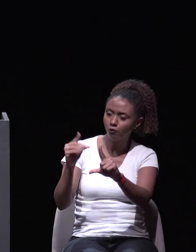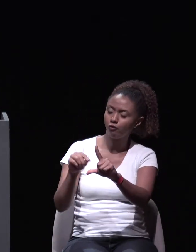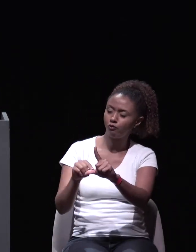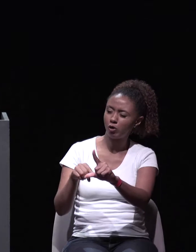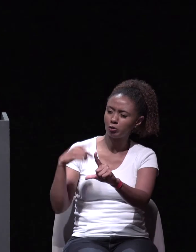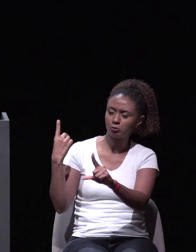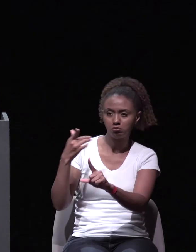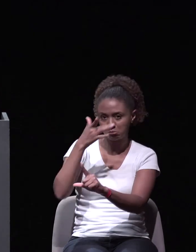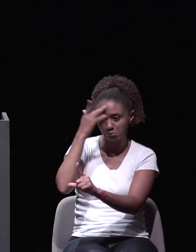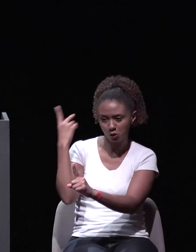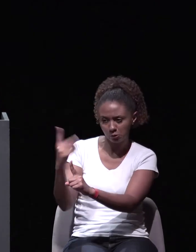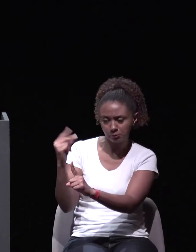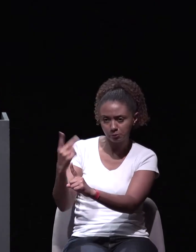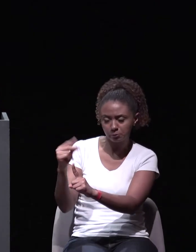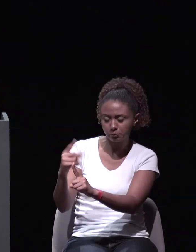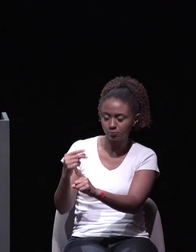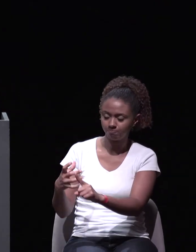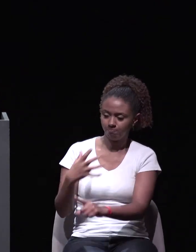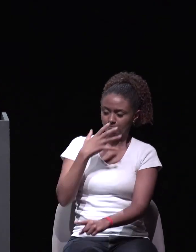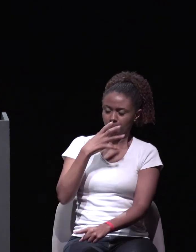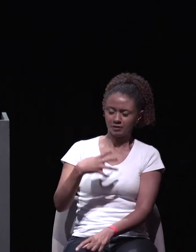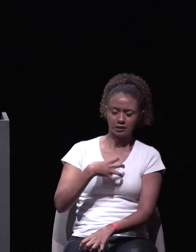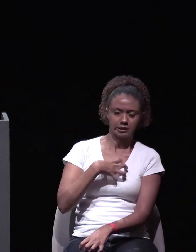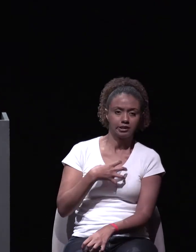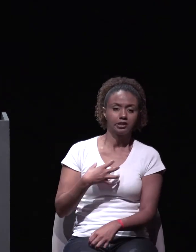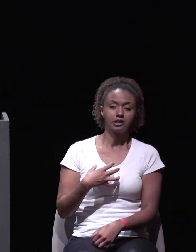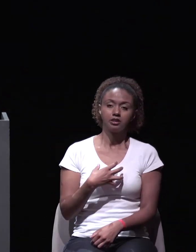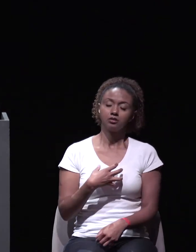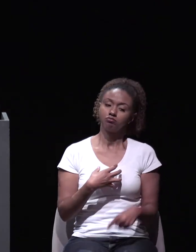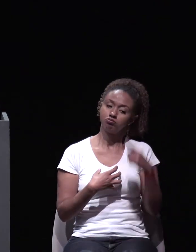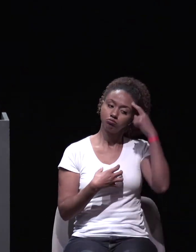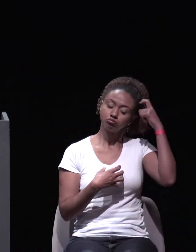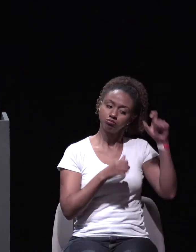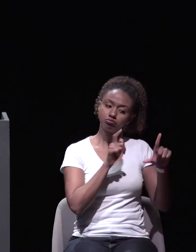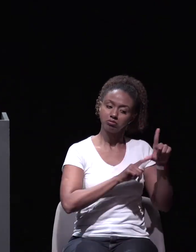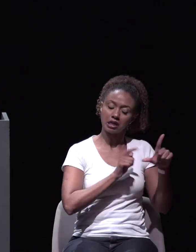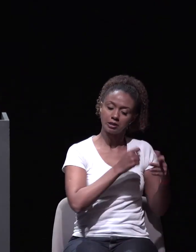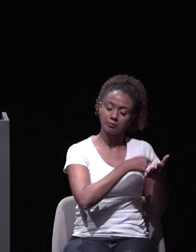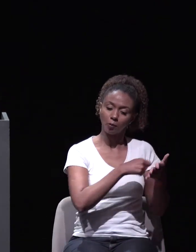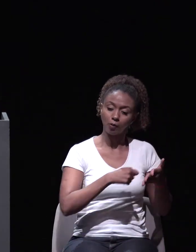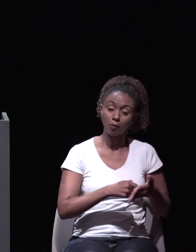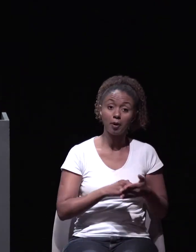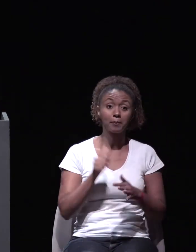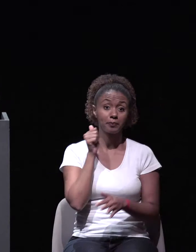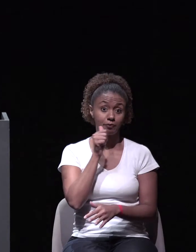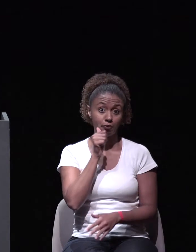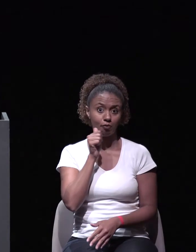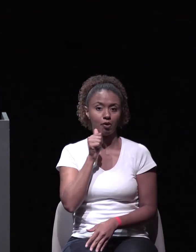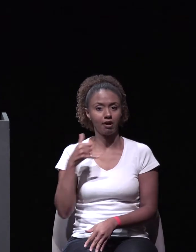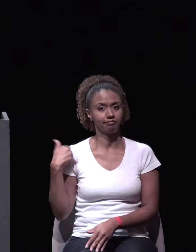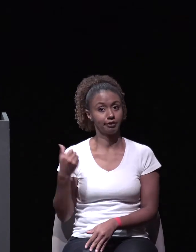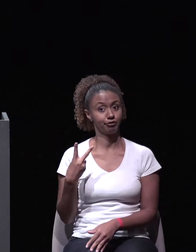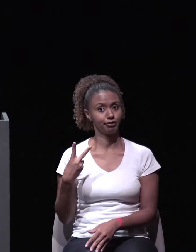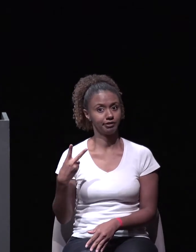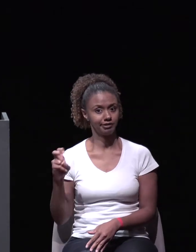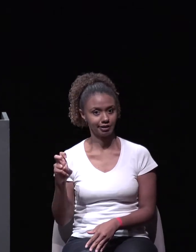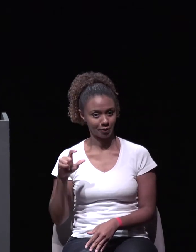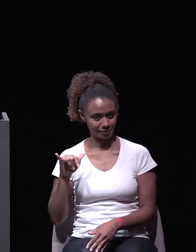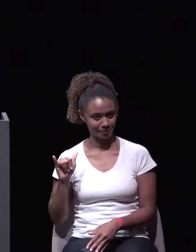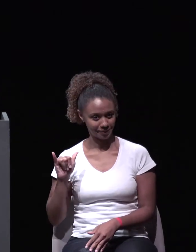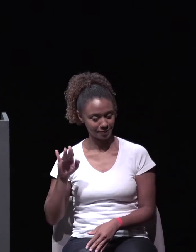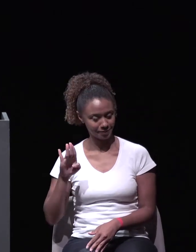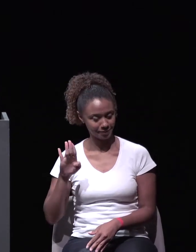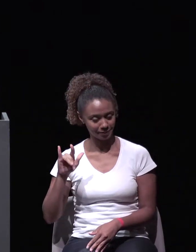mobilizado com essa imagem, né? E a Billie Holiday, aos 25 anos, corajosérrima,